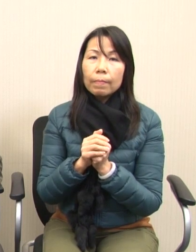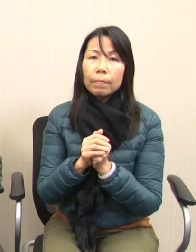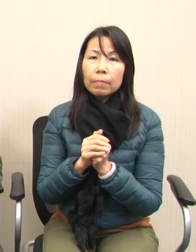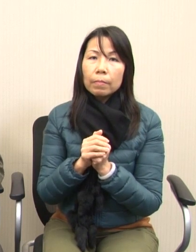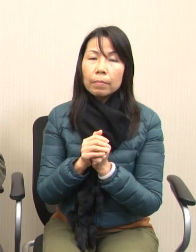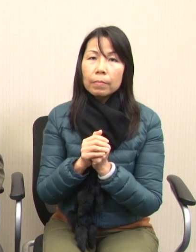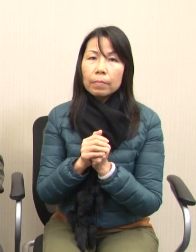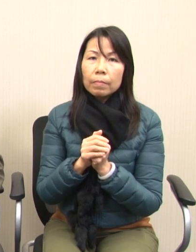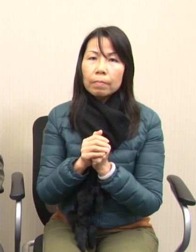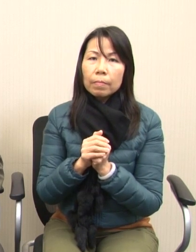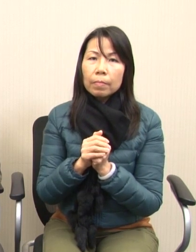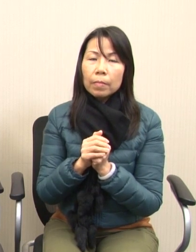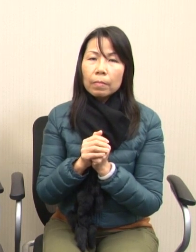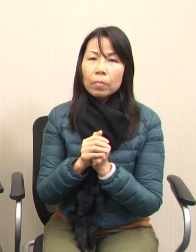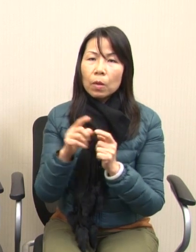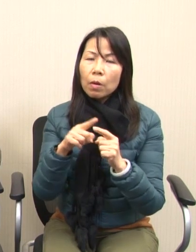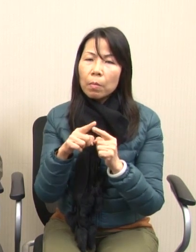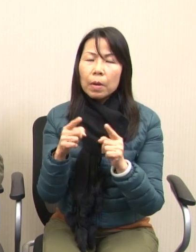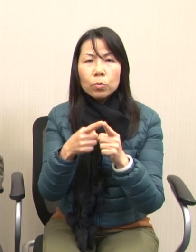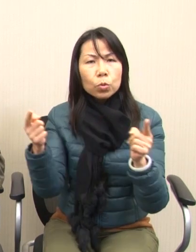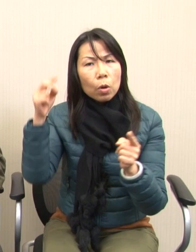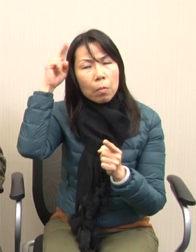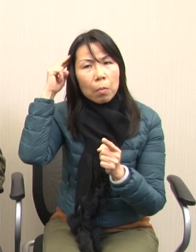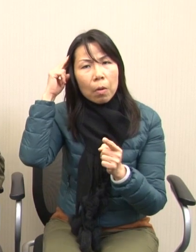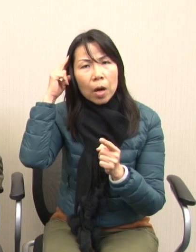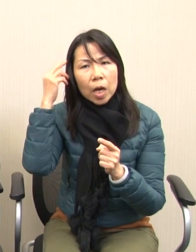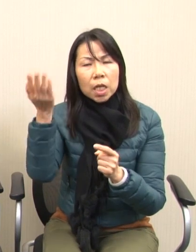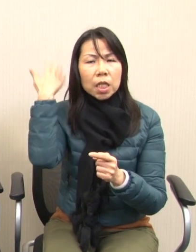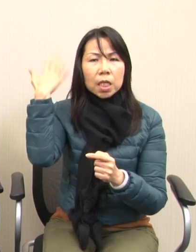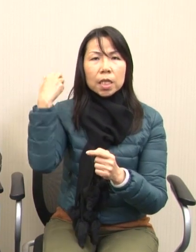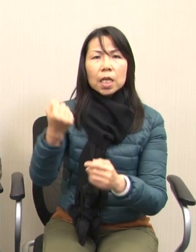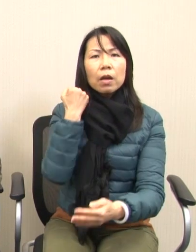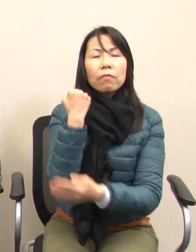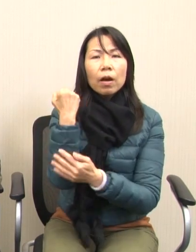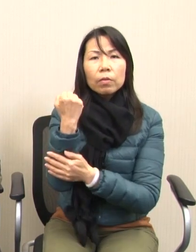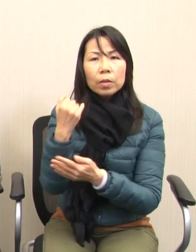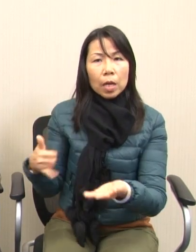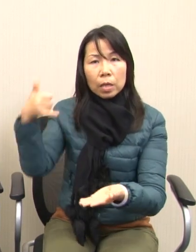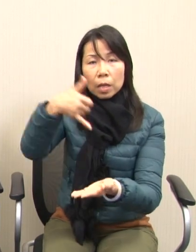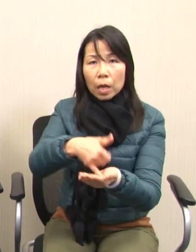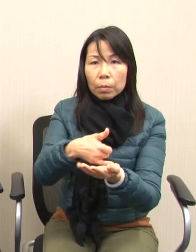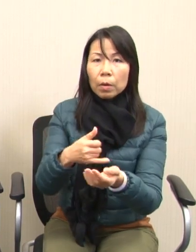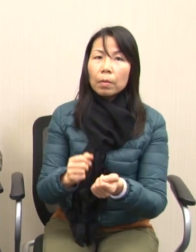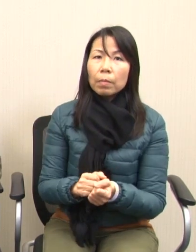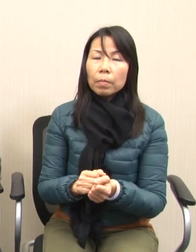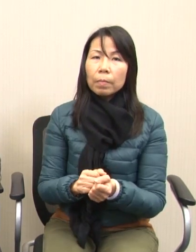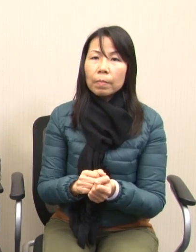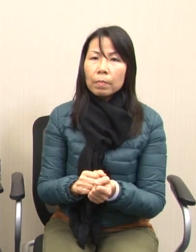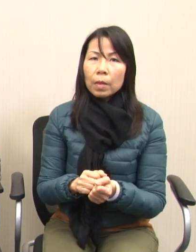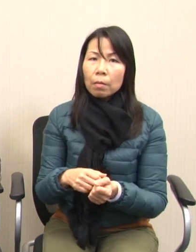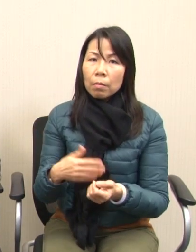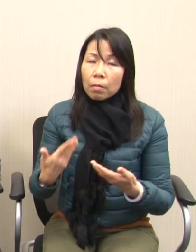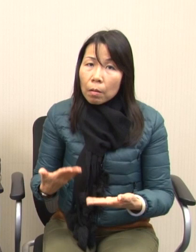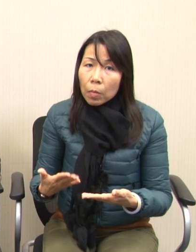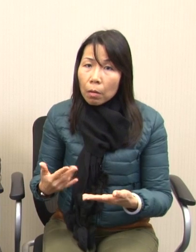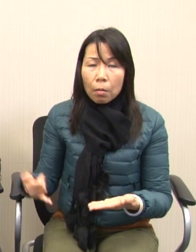佢又話：，長毛以前你又反對人哋選出嚟選舉，鬧梁家傑係民主罪人。今日你又出嚟選參